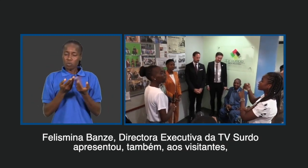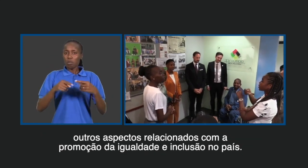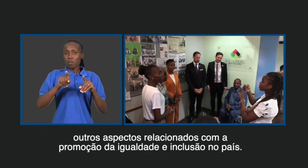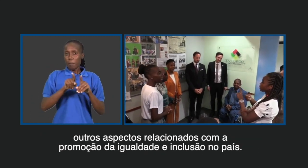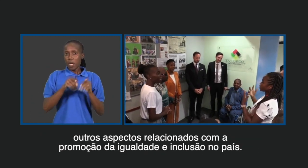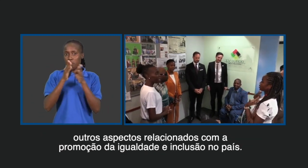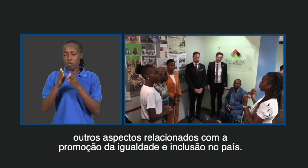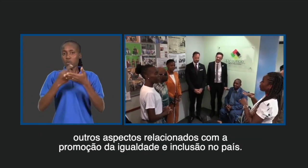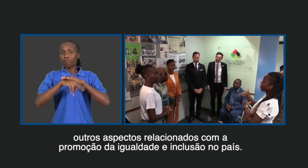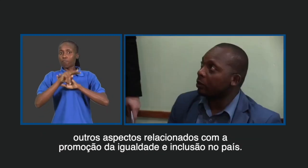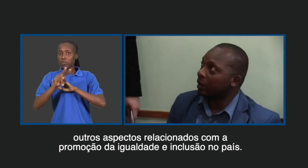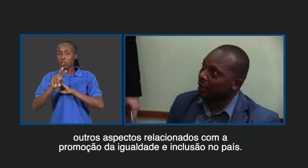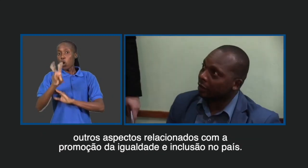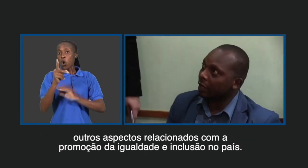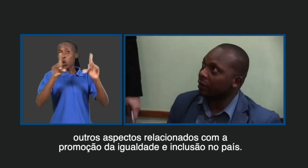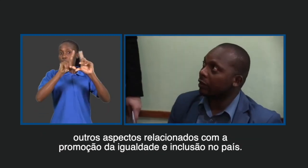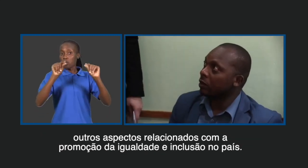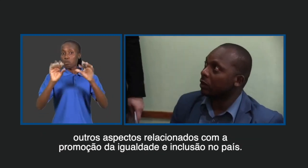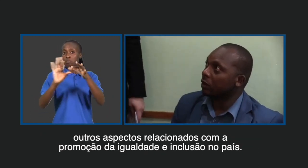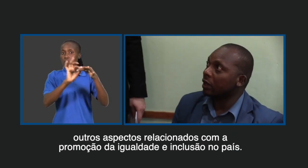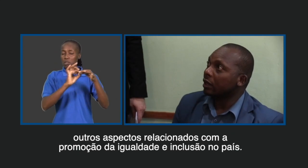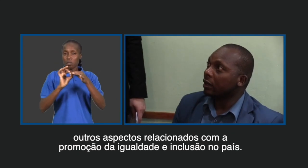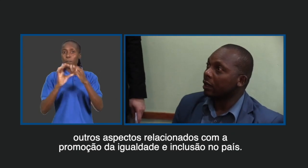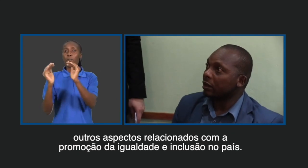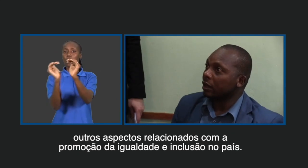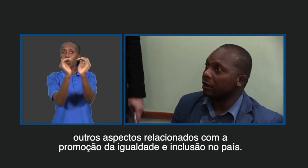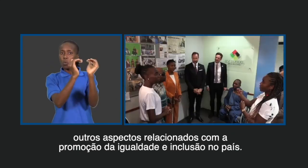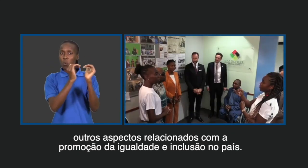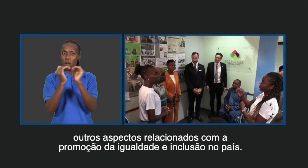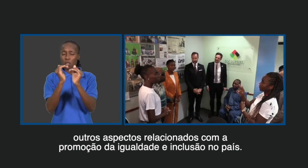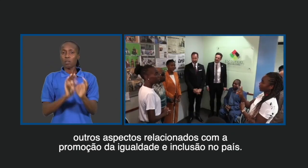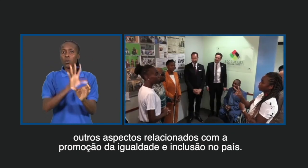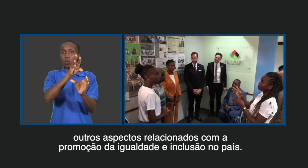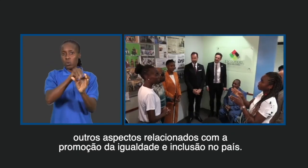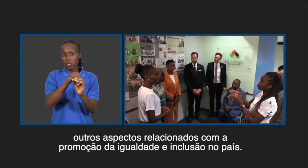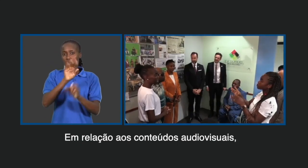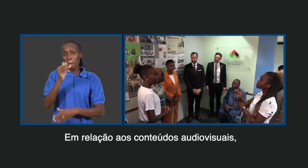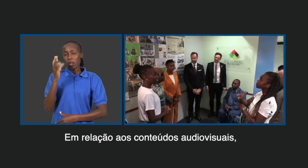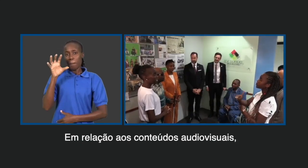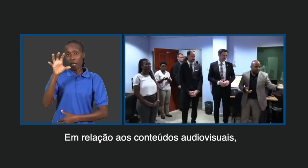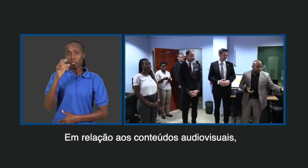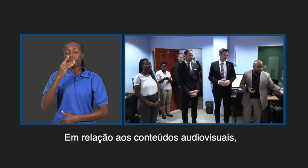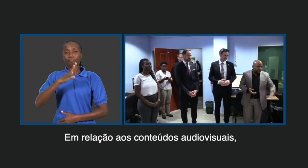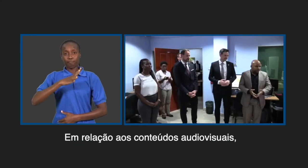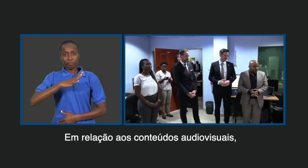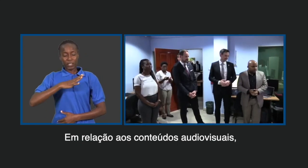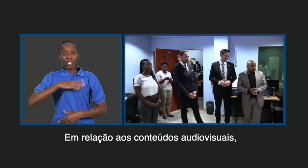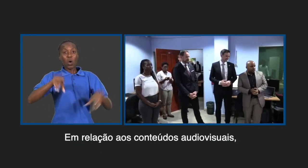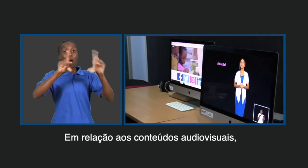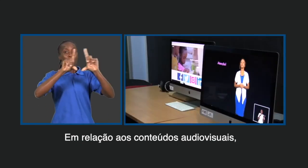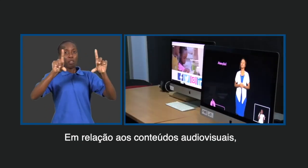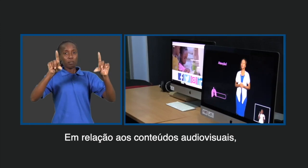visitantes outros aspectos relacionados com a promoção da igualdade e a inclusão no país. Em relação aos